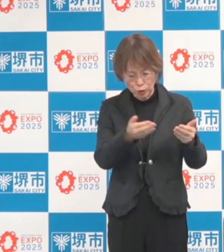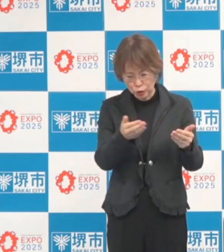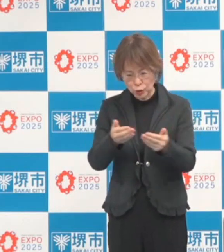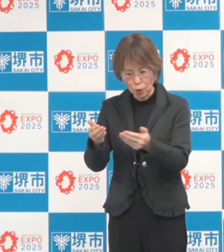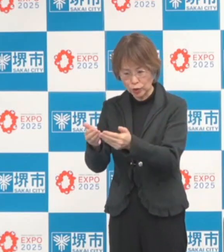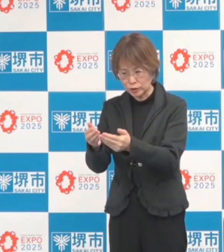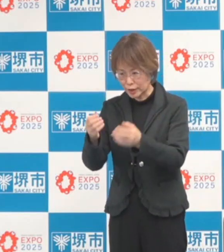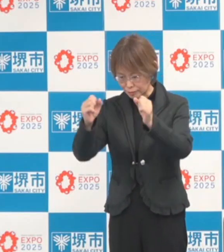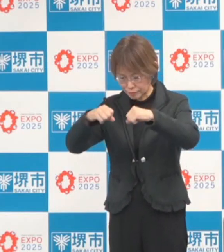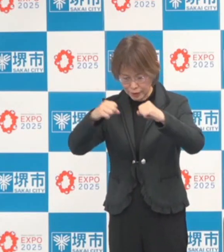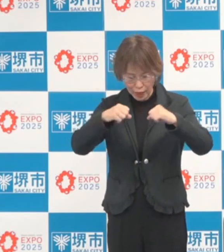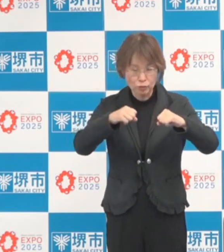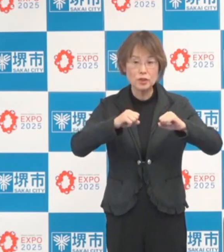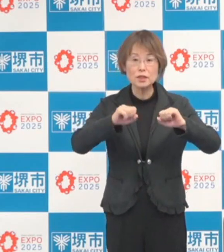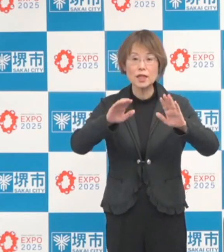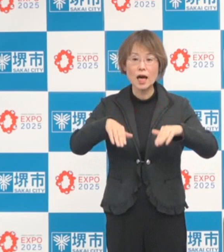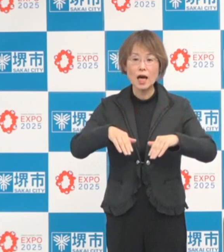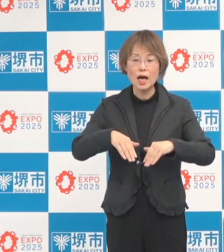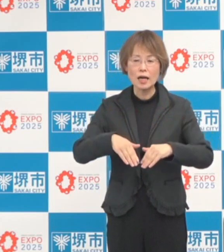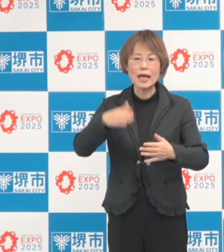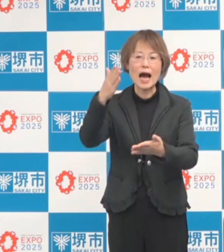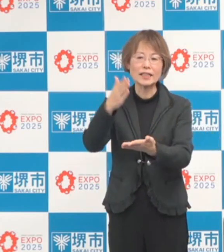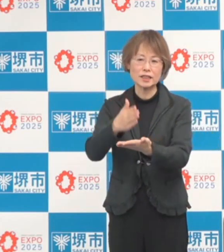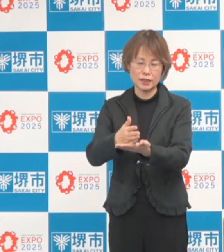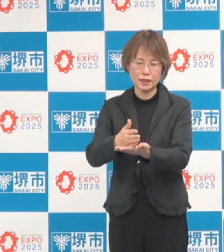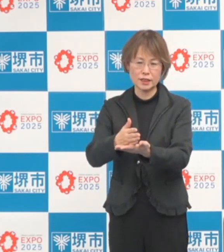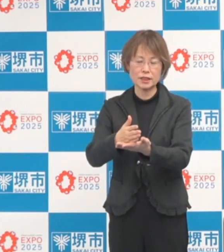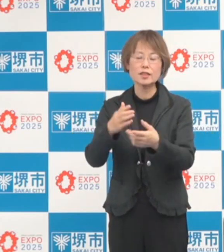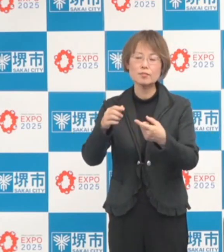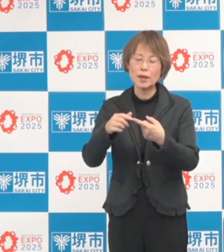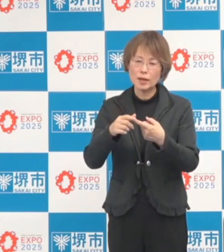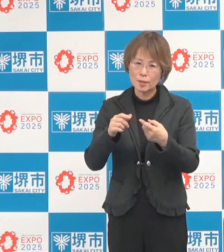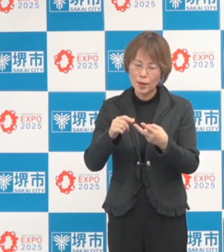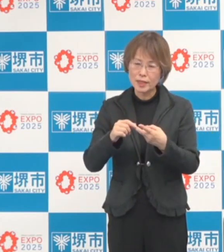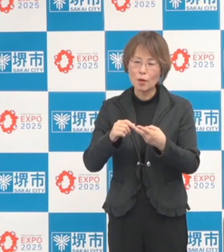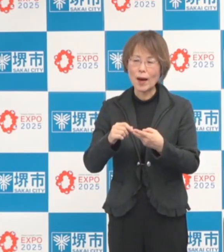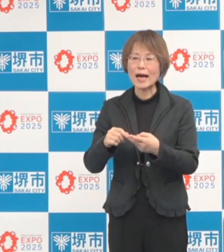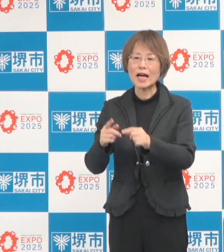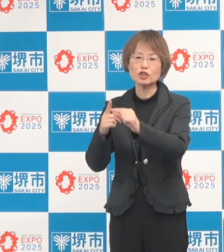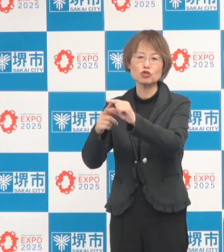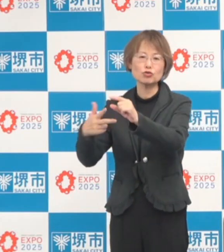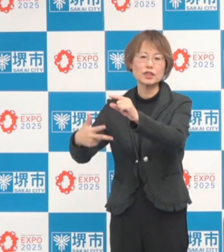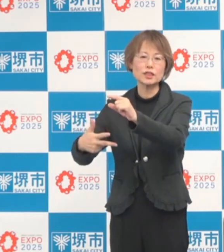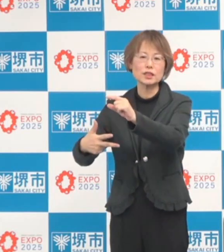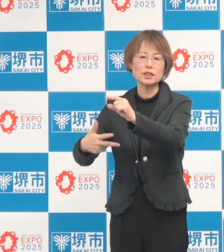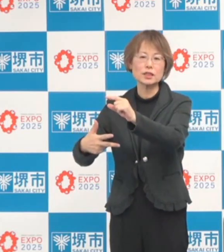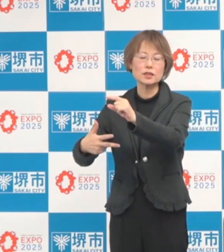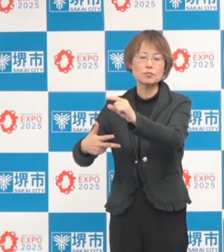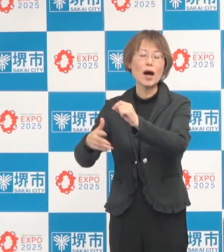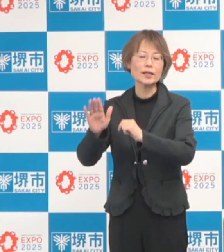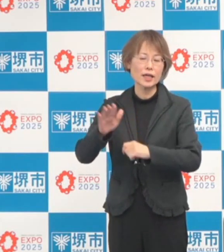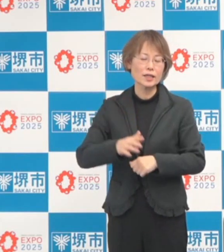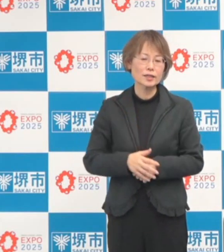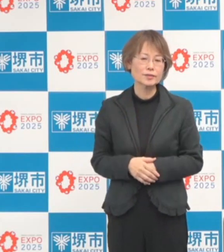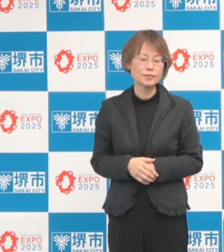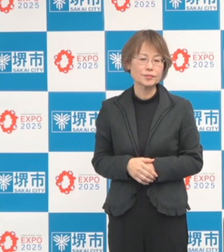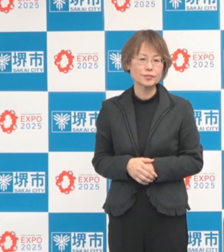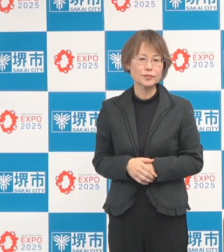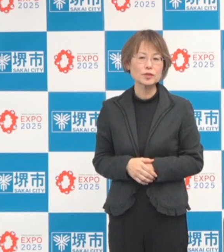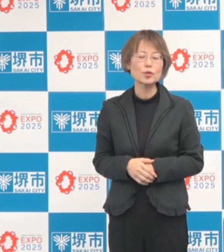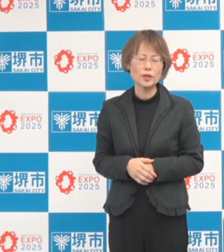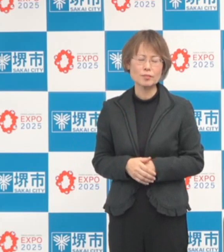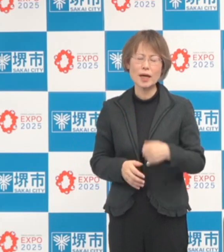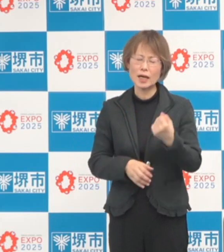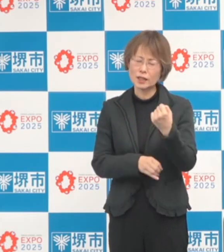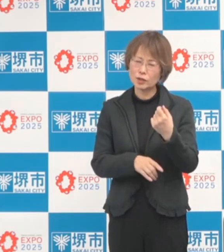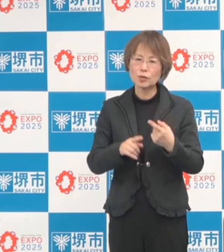について確認を行いながら、廃止、もしくは中止ということも多くありました。そこで基本的には